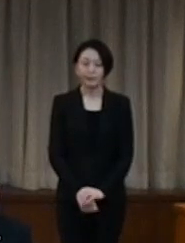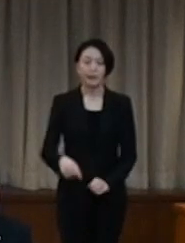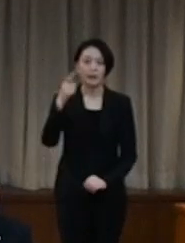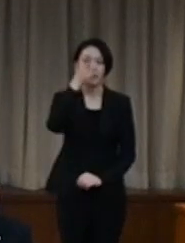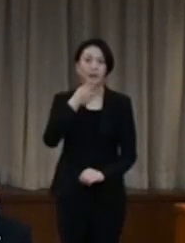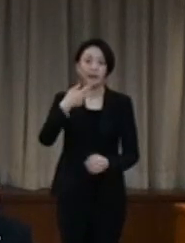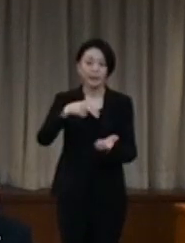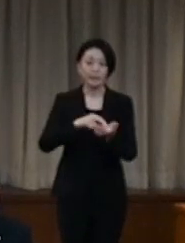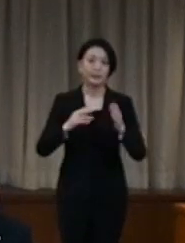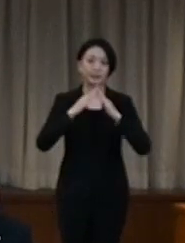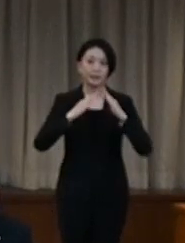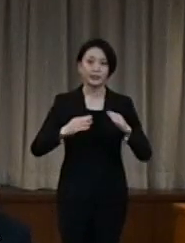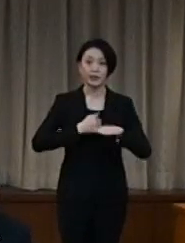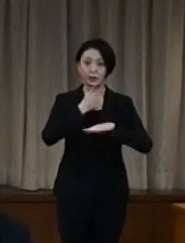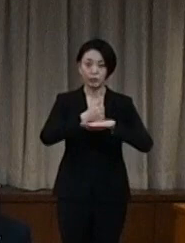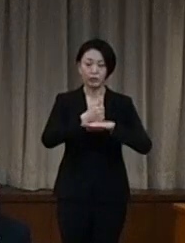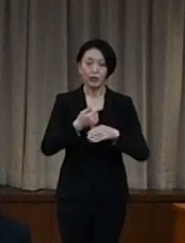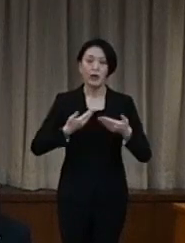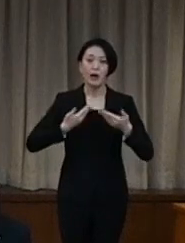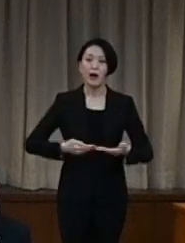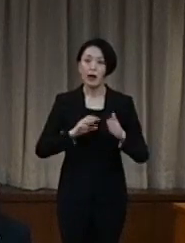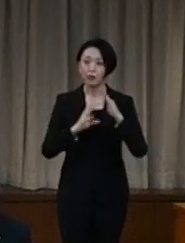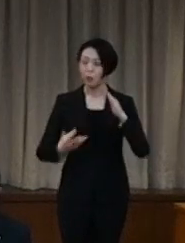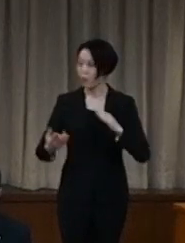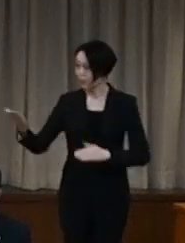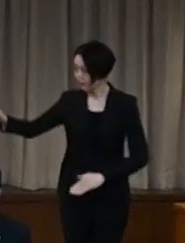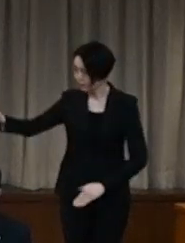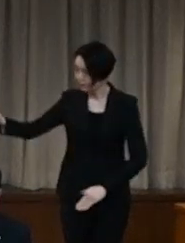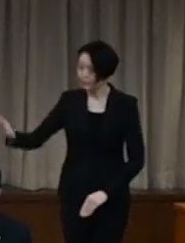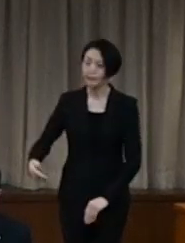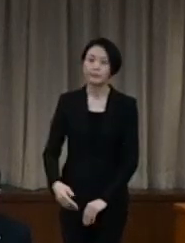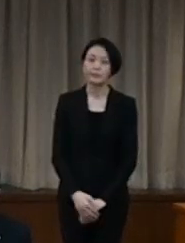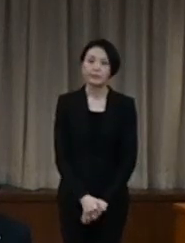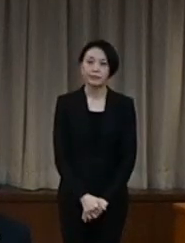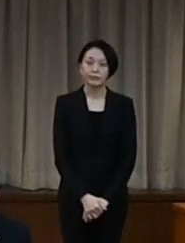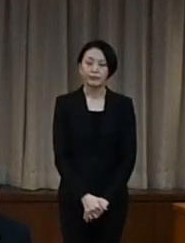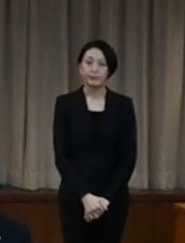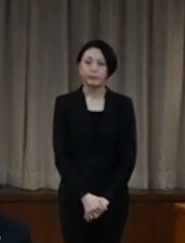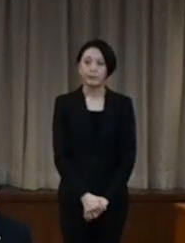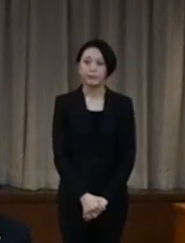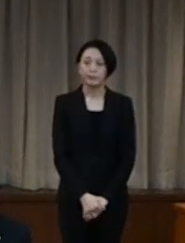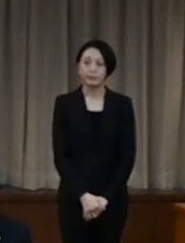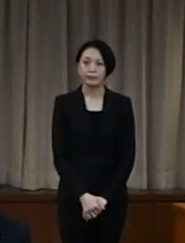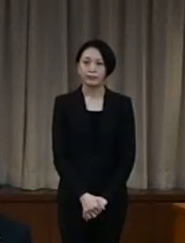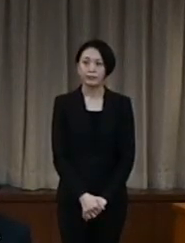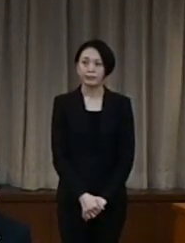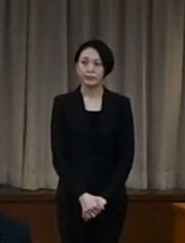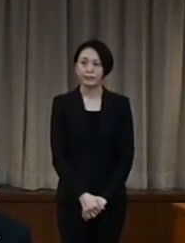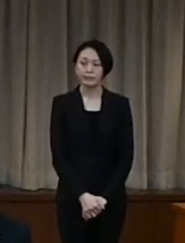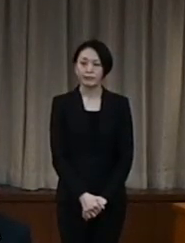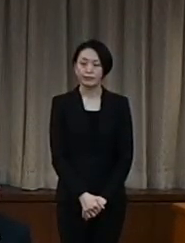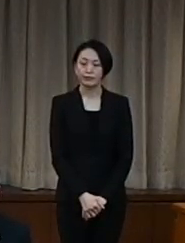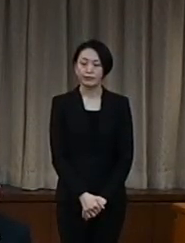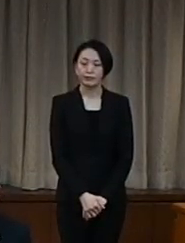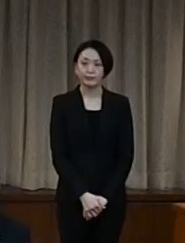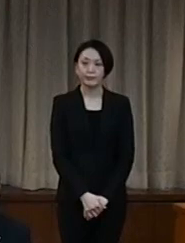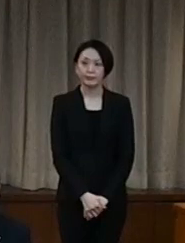仙台市医師会長安藤健次郎様でございます。 安藤でございます。よろしくお願いします